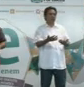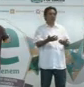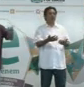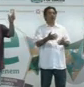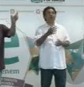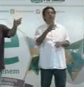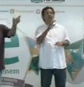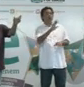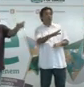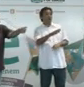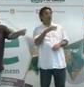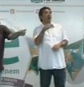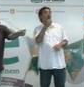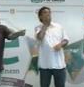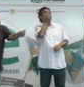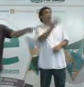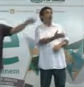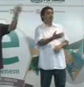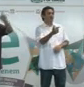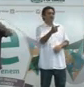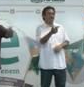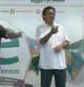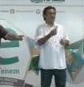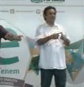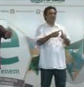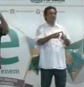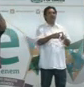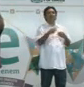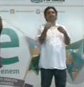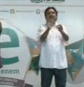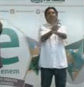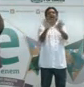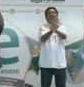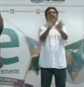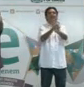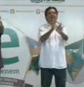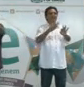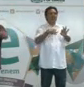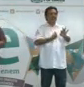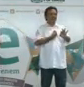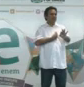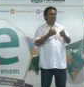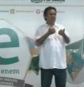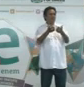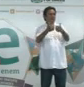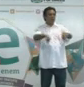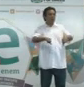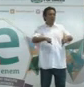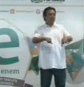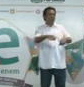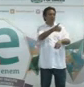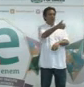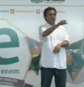maneira irônica: ainda bem, não deixarei para ninguém o legado da nossa miséria. O cara